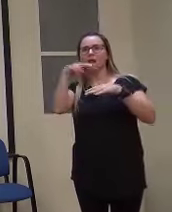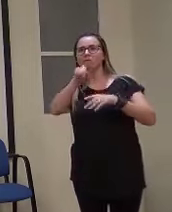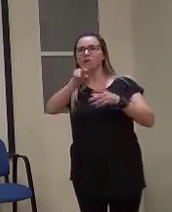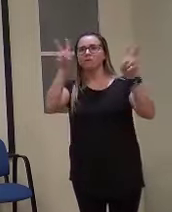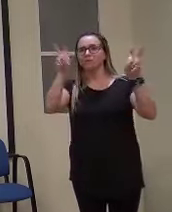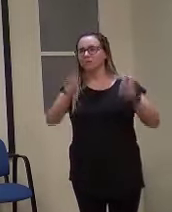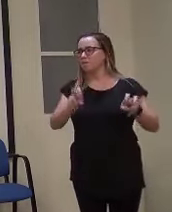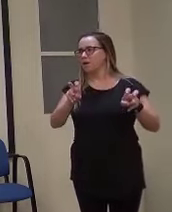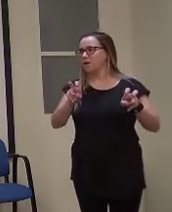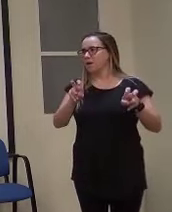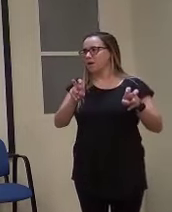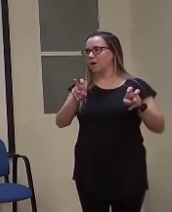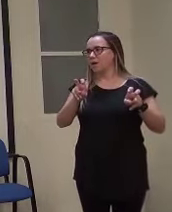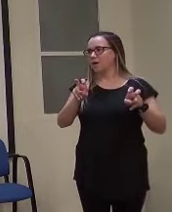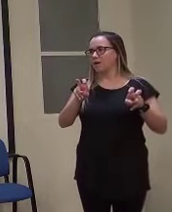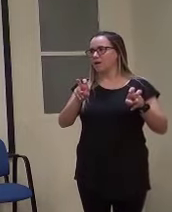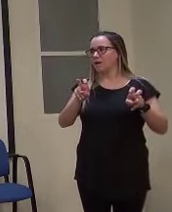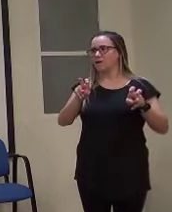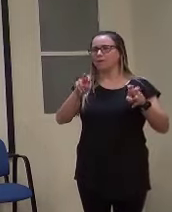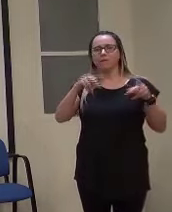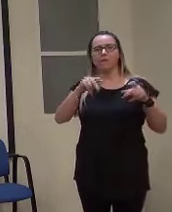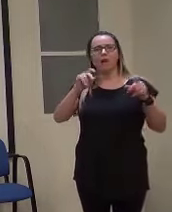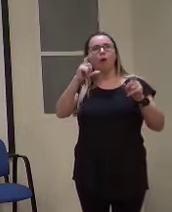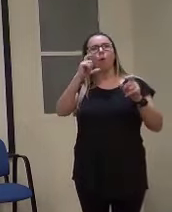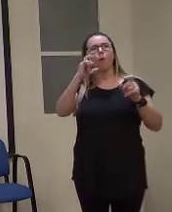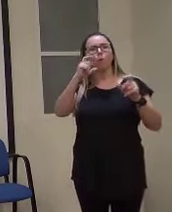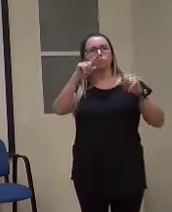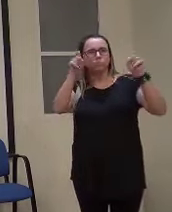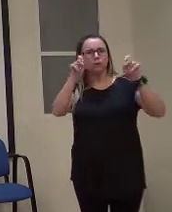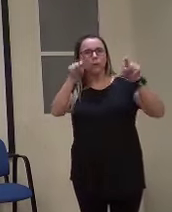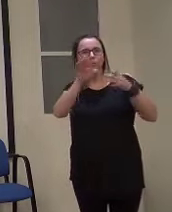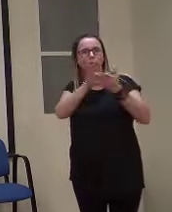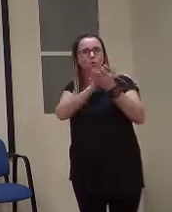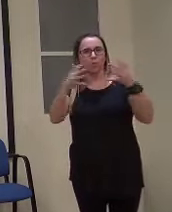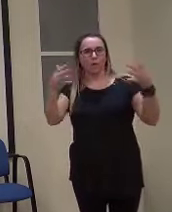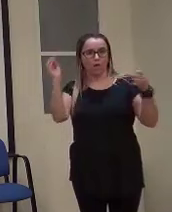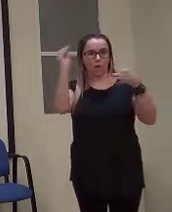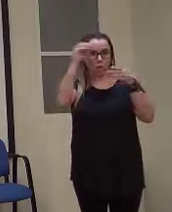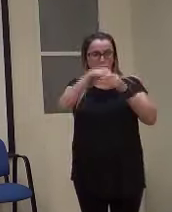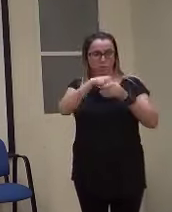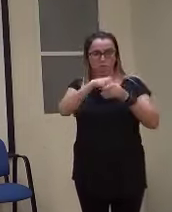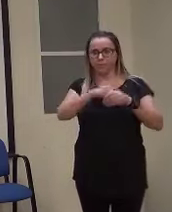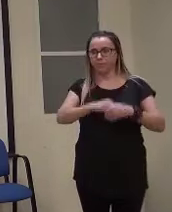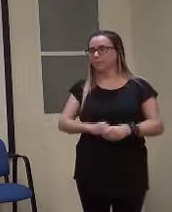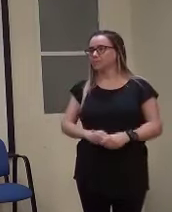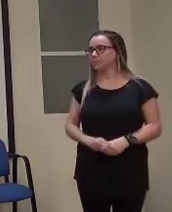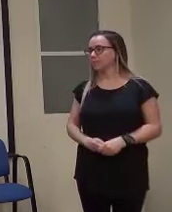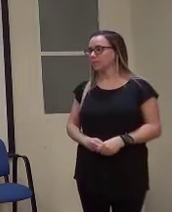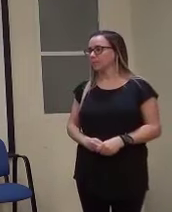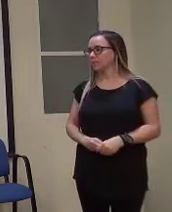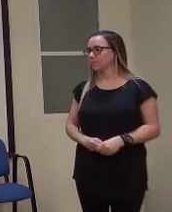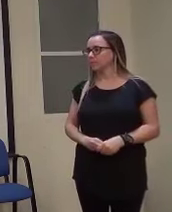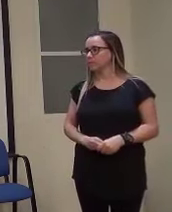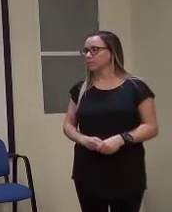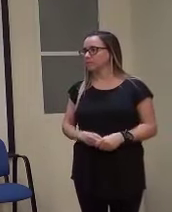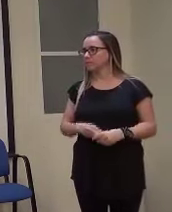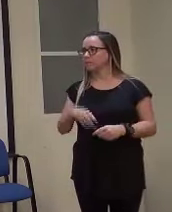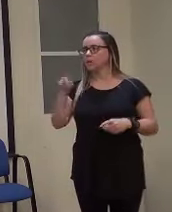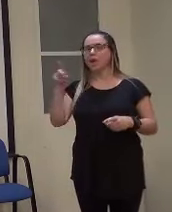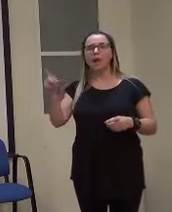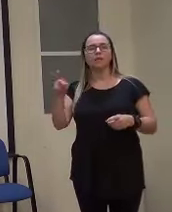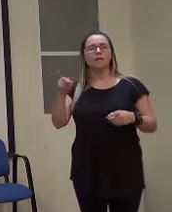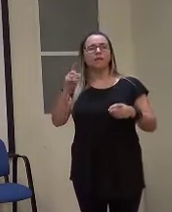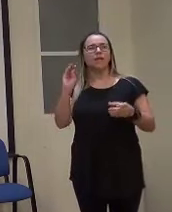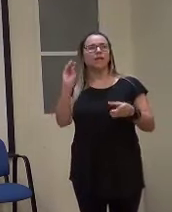cuestión de la pregunta de la inclusión que es en un sentido